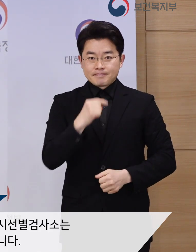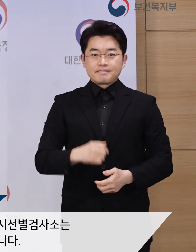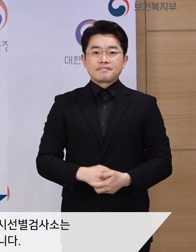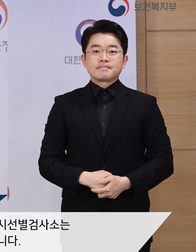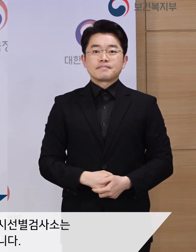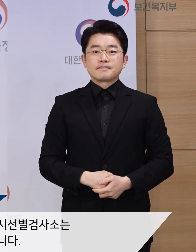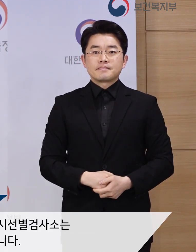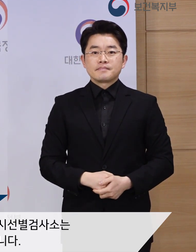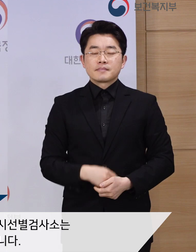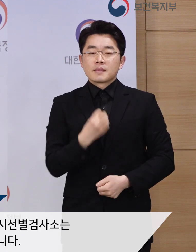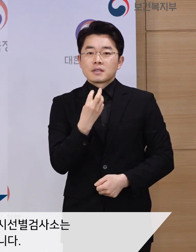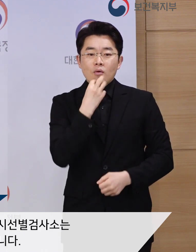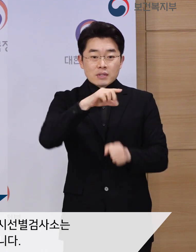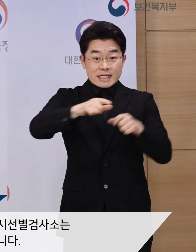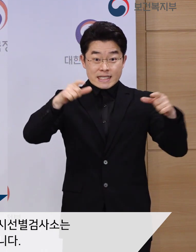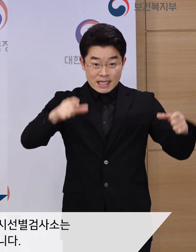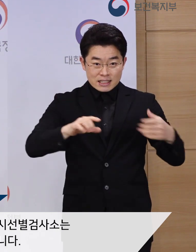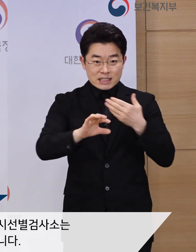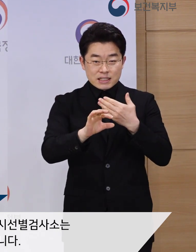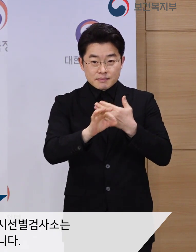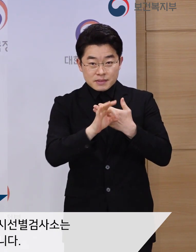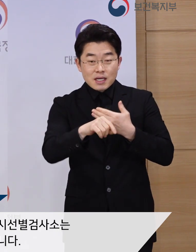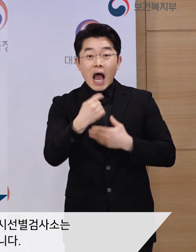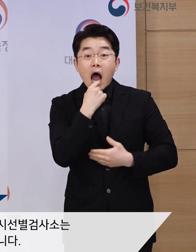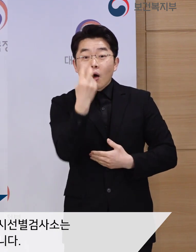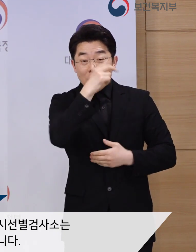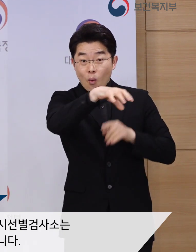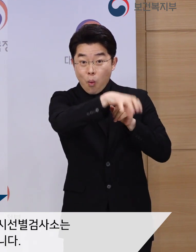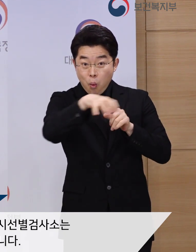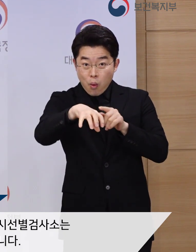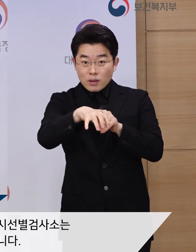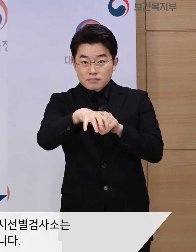한층 강화합니다. 먼저 수도권의 임시